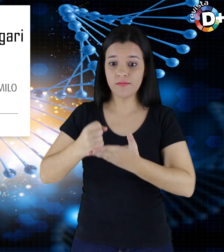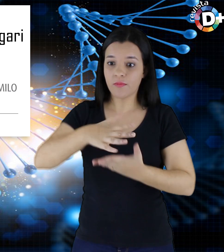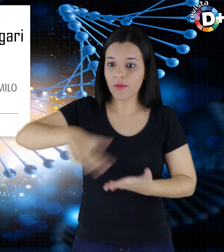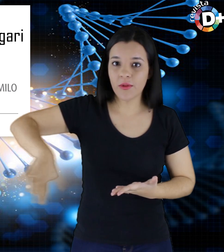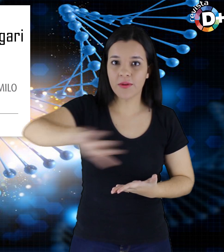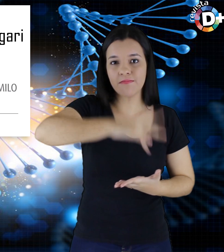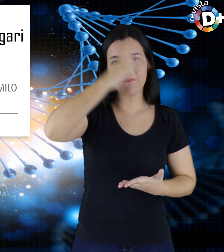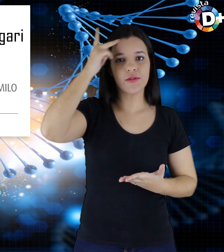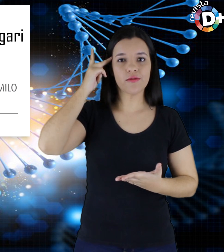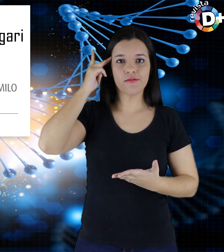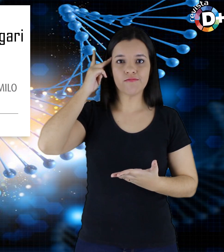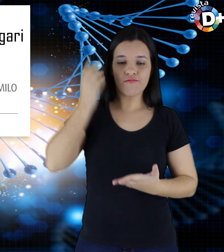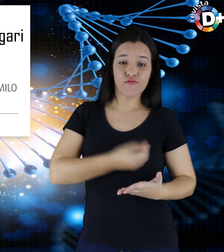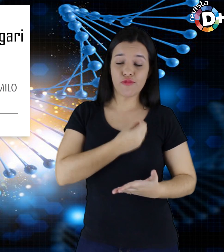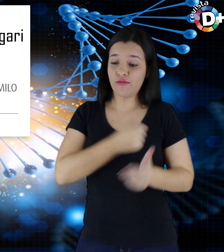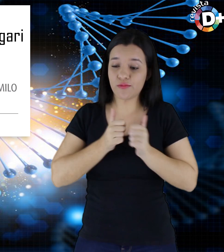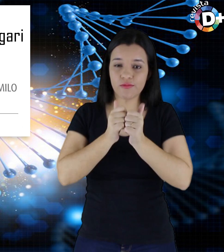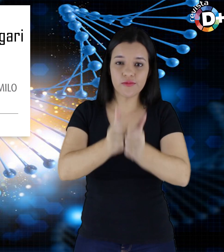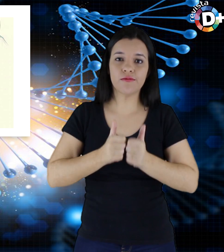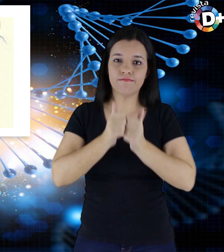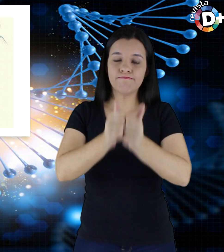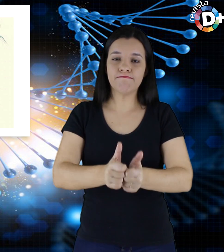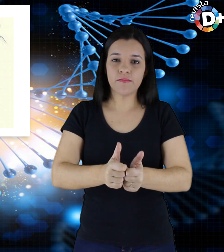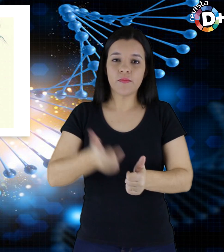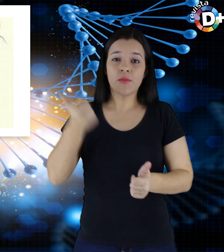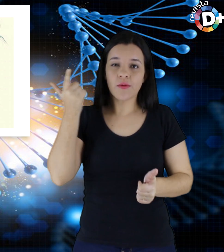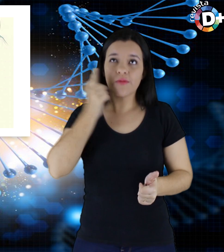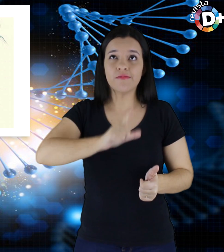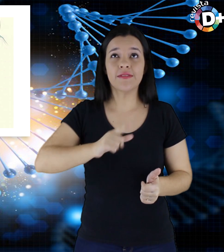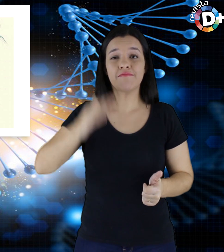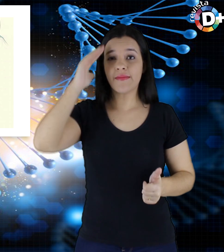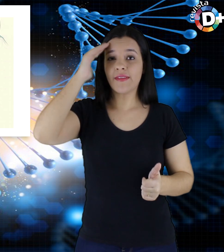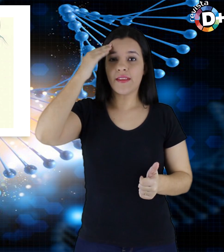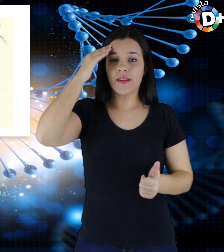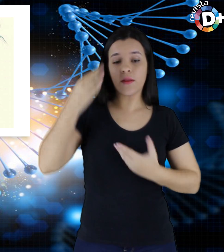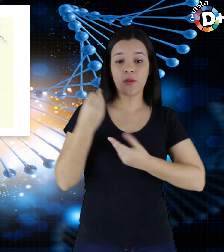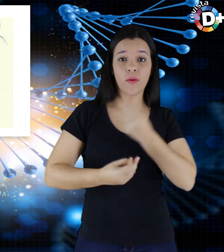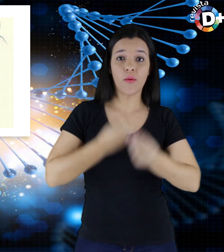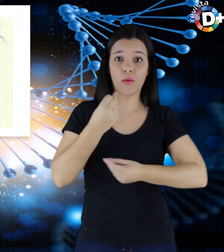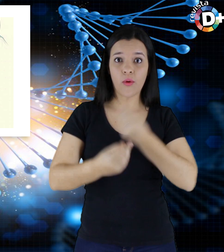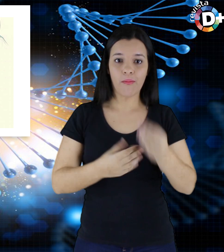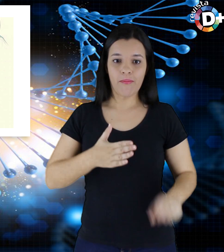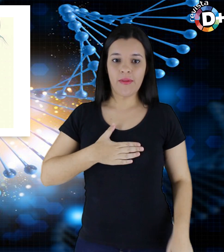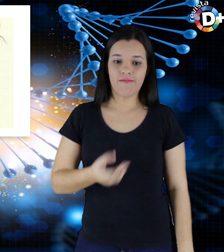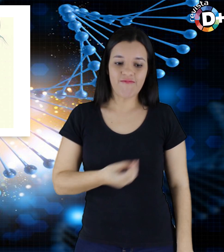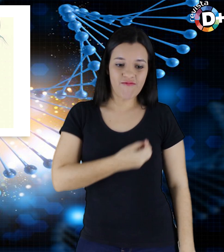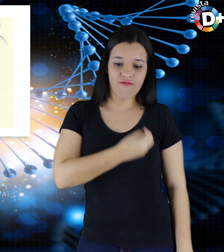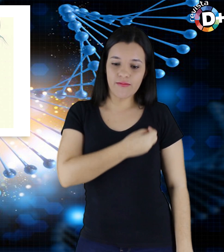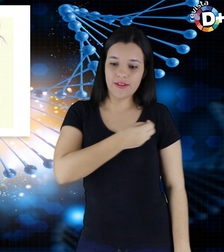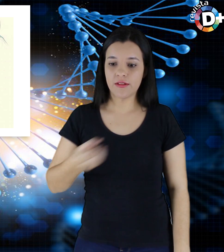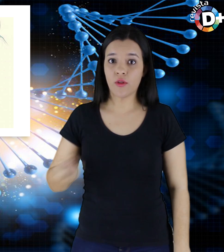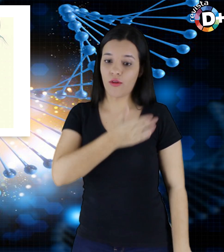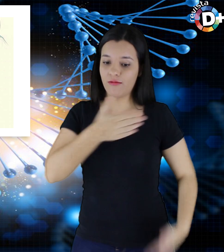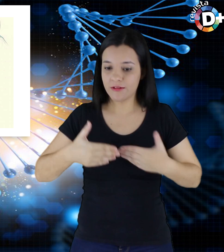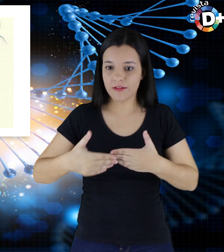os envolvidos de forma que eles consigam ressignificar essa